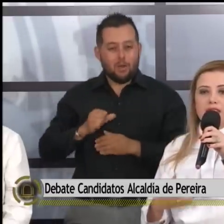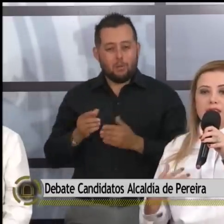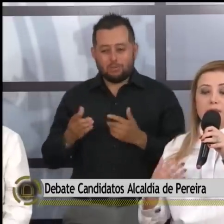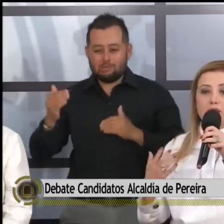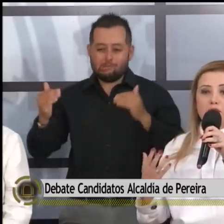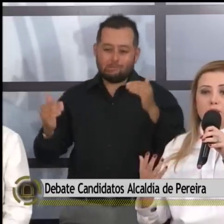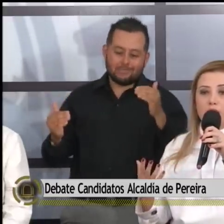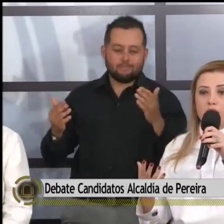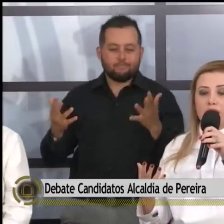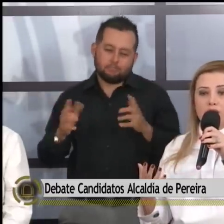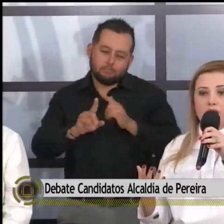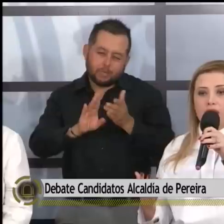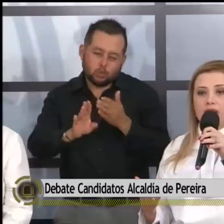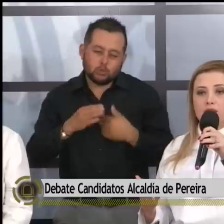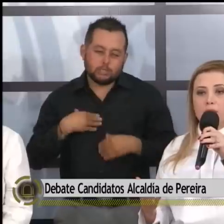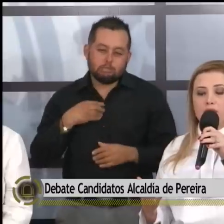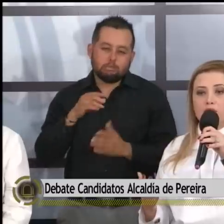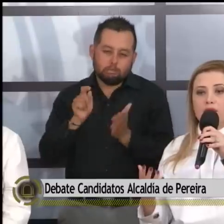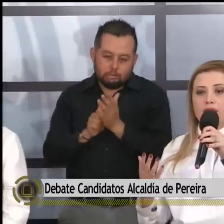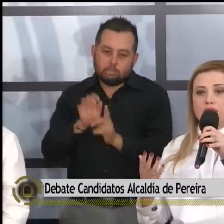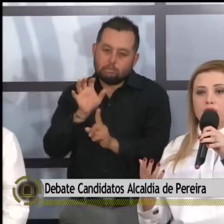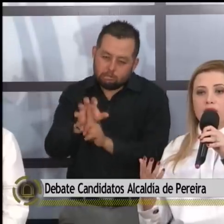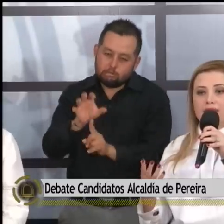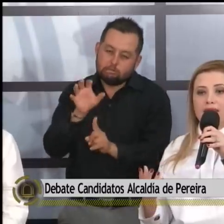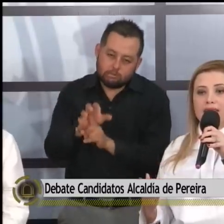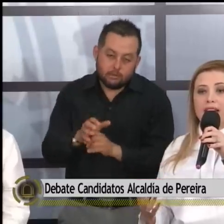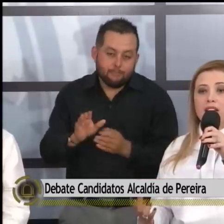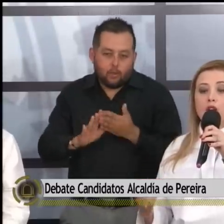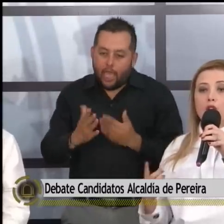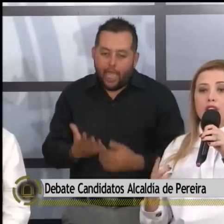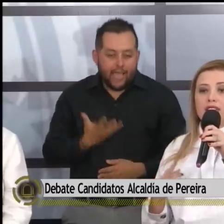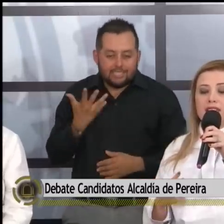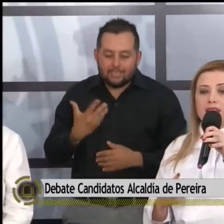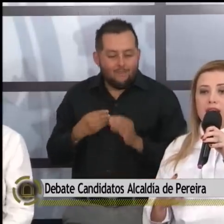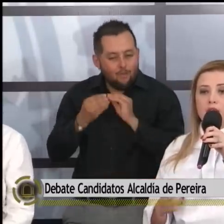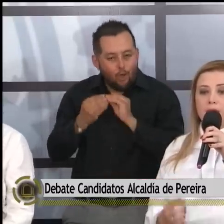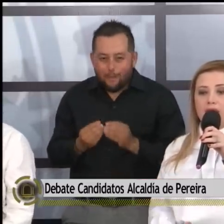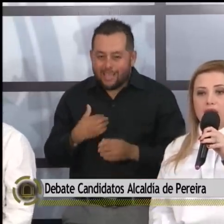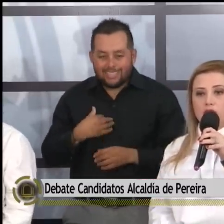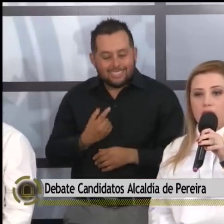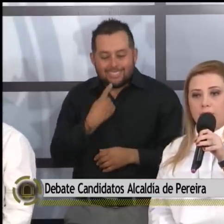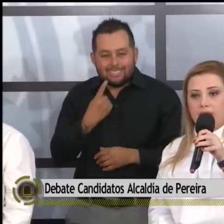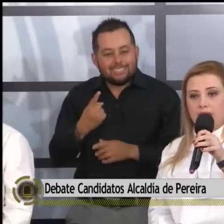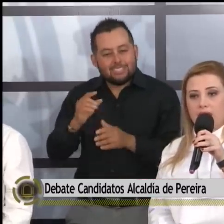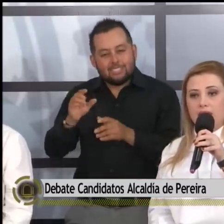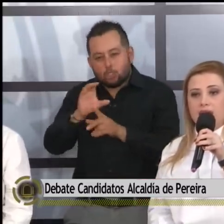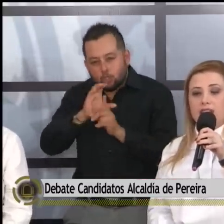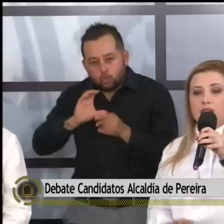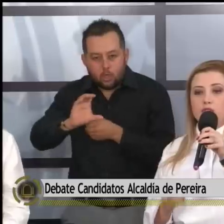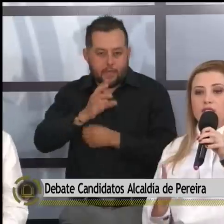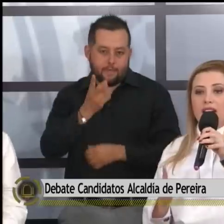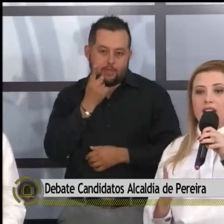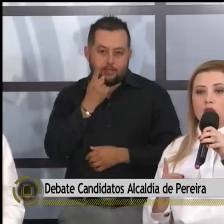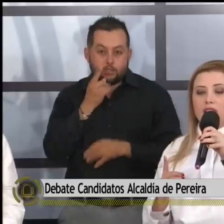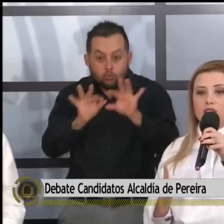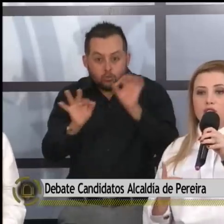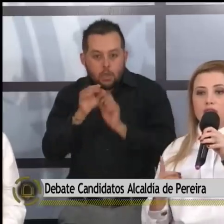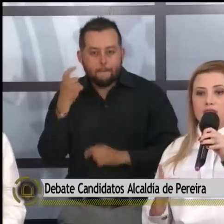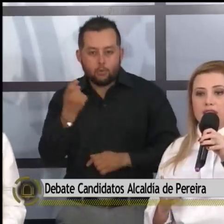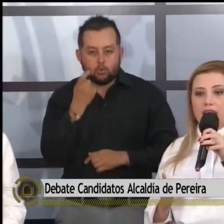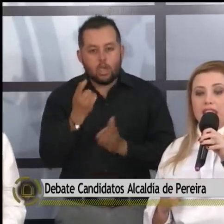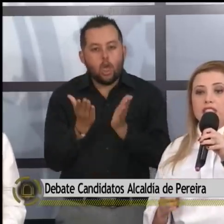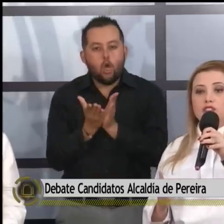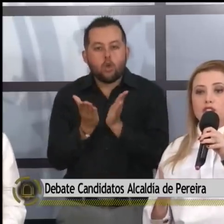voy a ser de pronto un poco cansona en esto, pero es un caballito de batalla hoy necesario para la ciudad de Pereira, y es buscar la